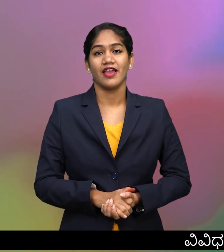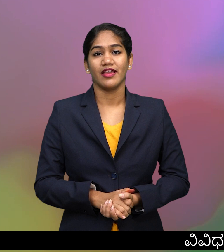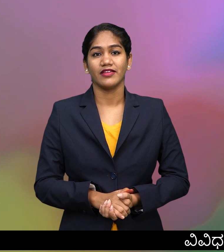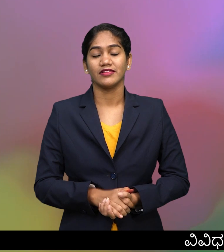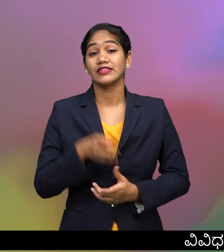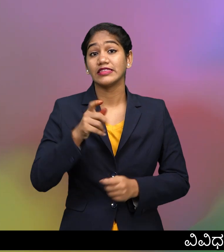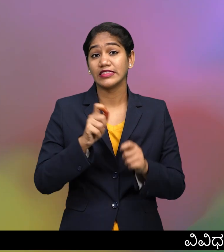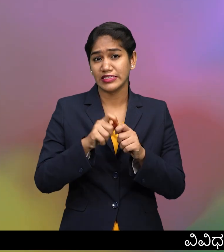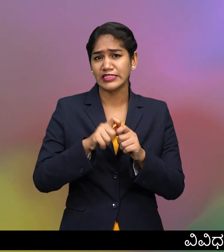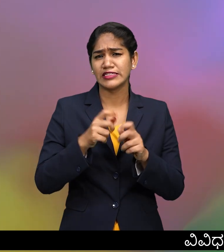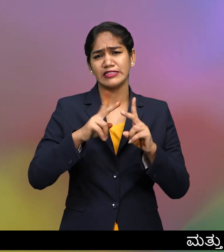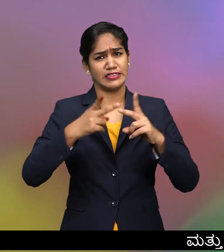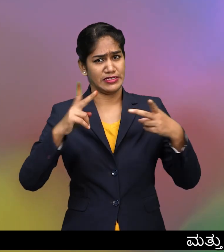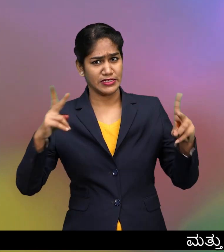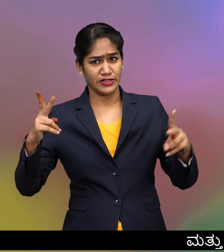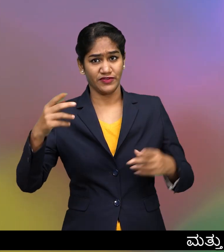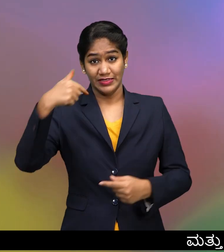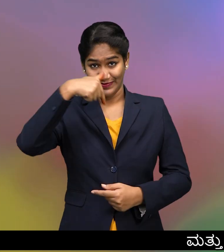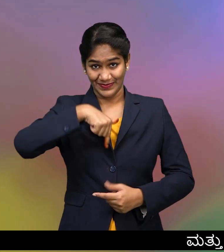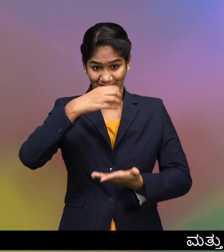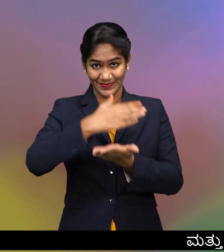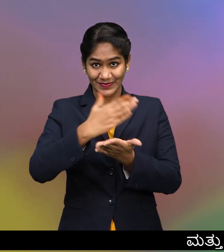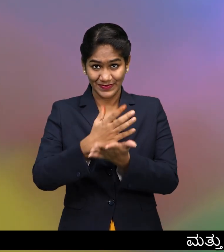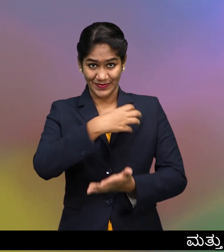ವಿವಿಧ ಚಟುವಟಿಕೆಗಳು ಮತ್ತು ಕಾರ್ಯಗಳನ್ನು